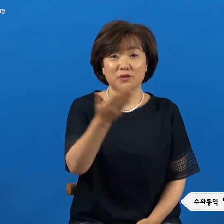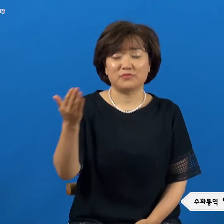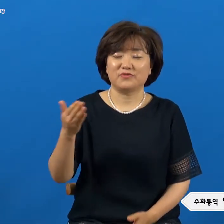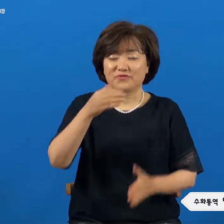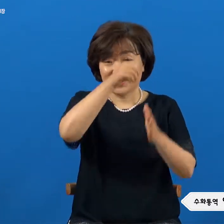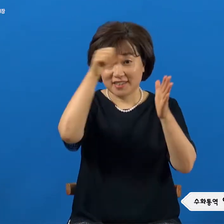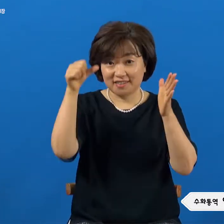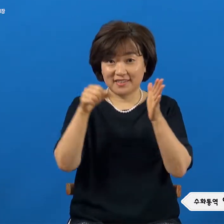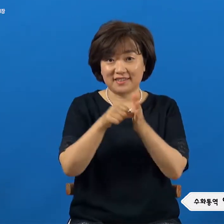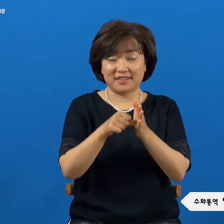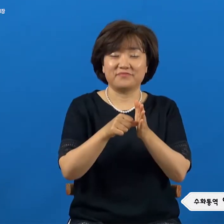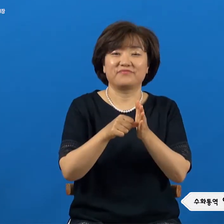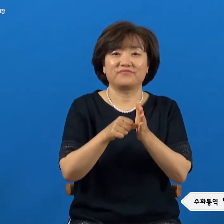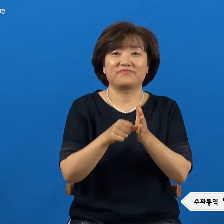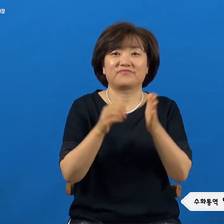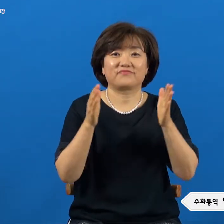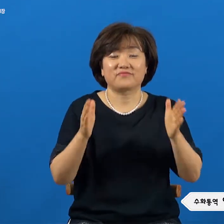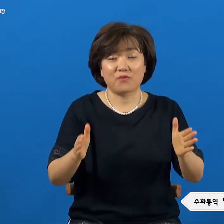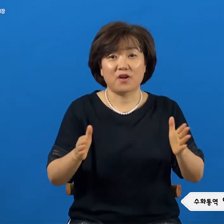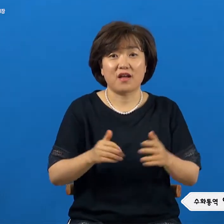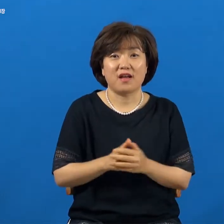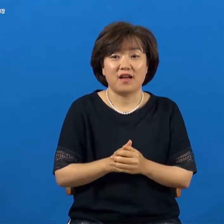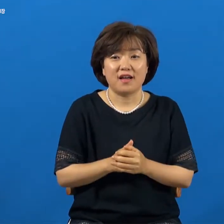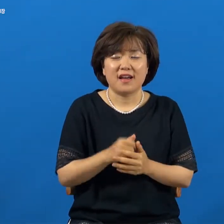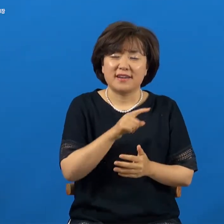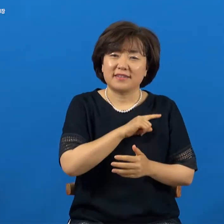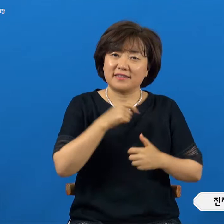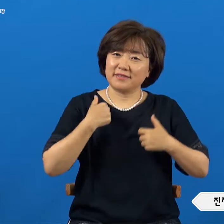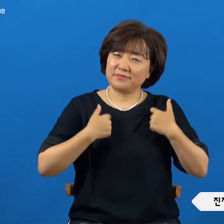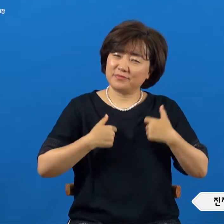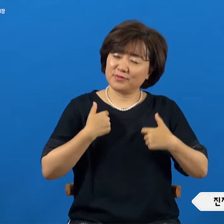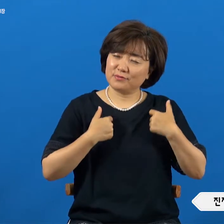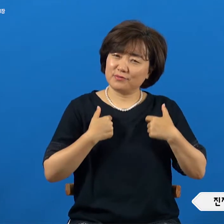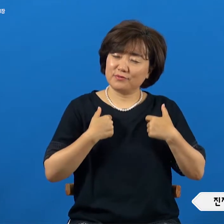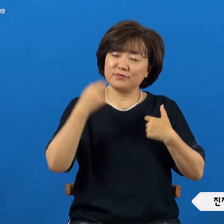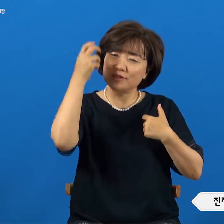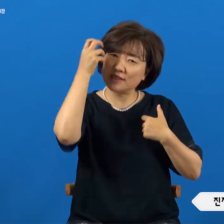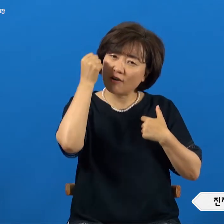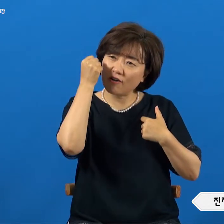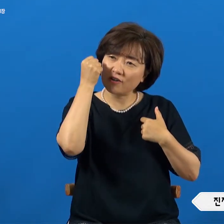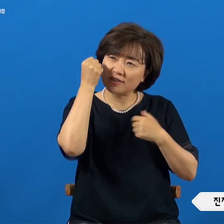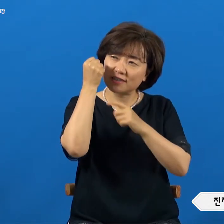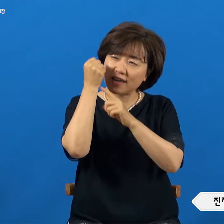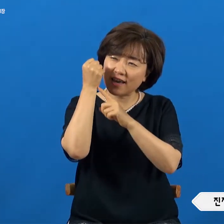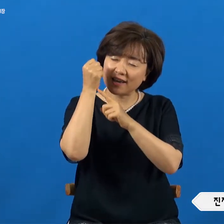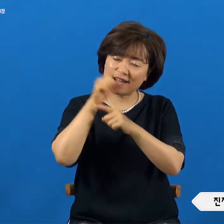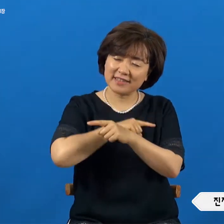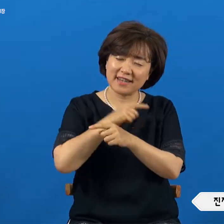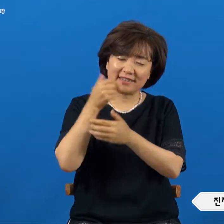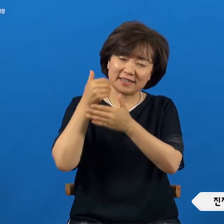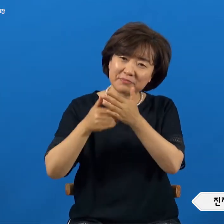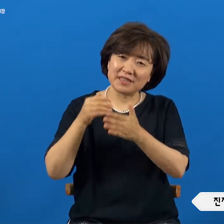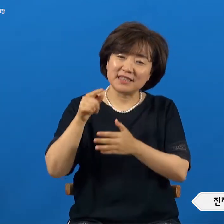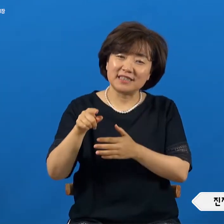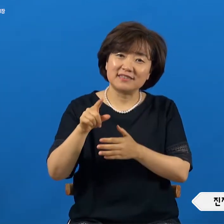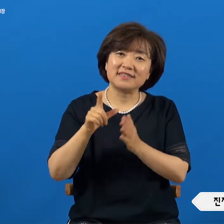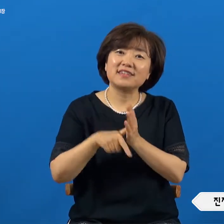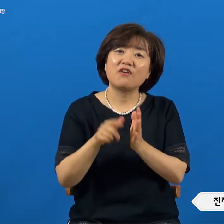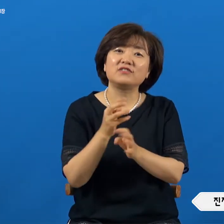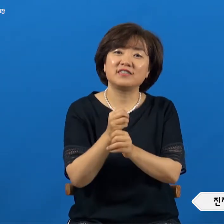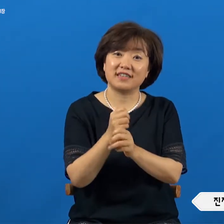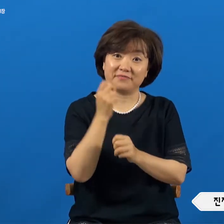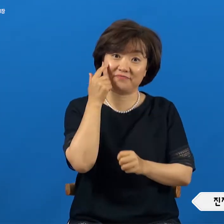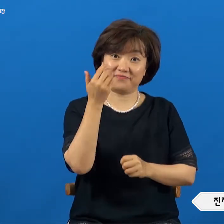여러분 일생 가운데 또 가장 그렇게 기쁘고 기억에 남는 시간이 있다면 언제입니까?